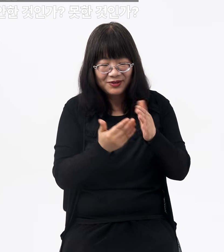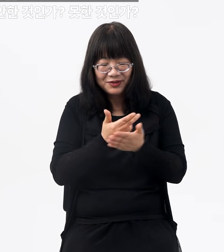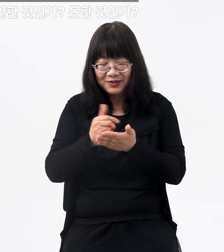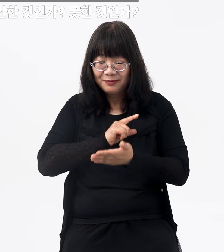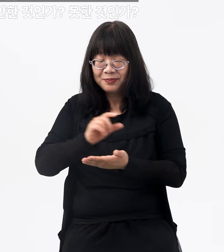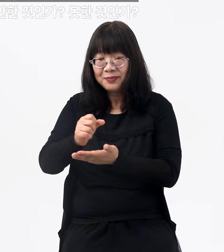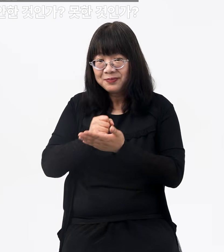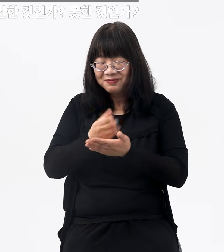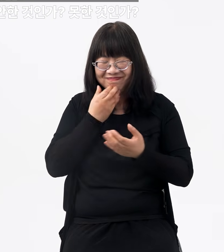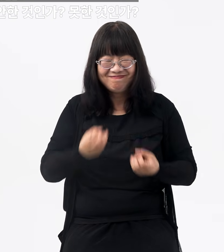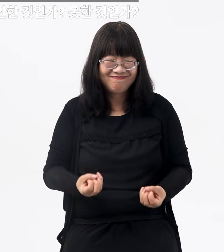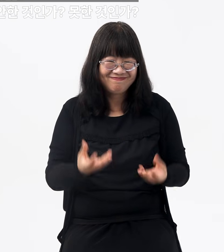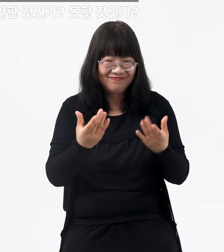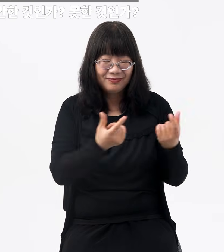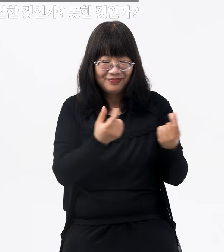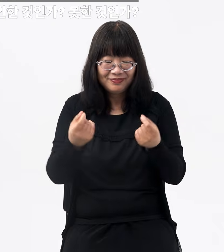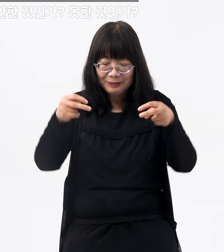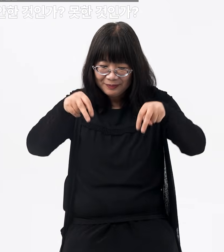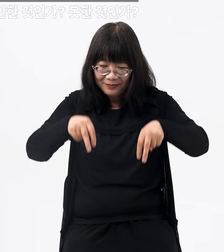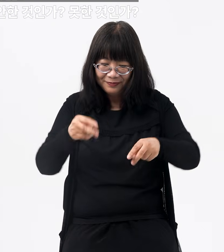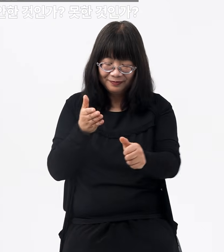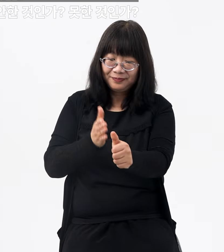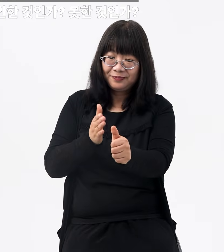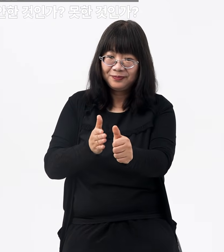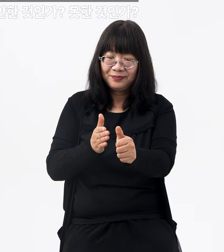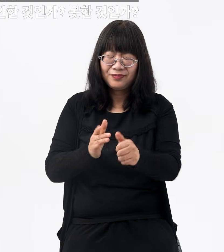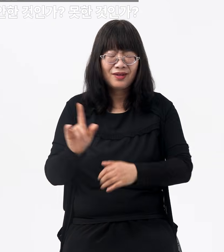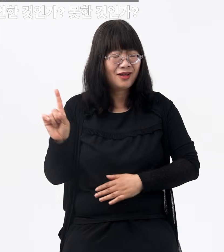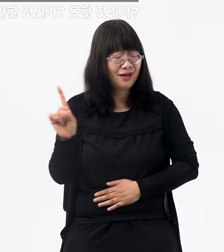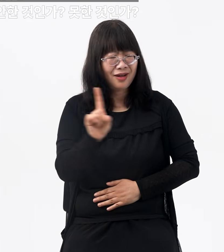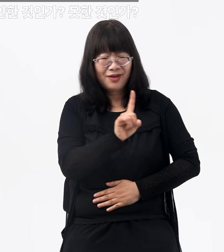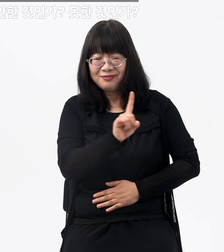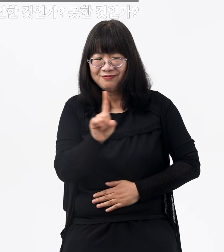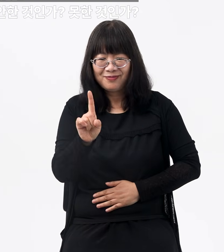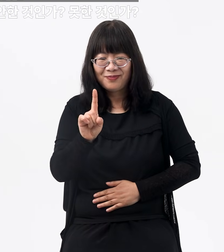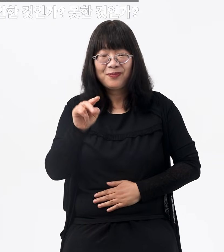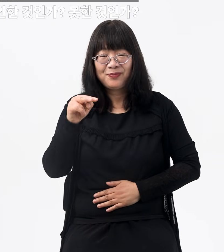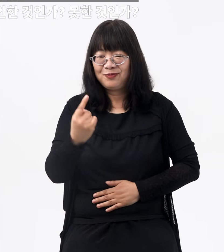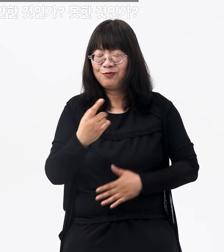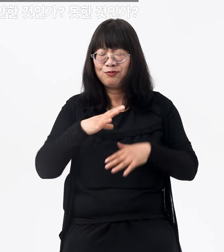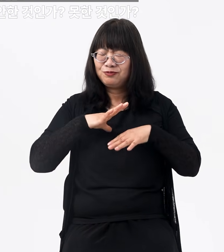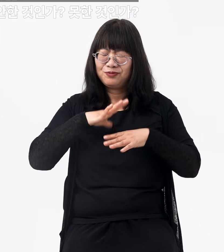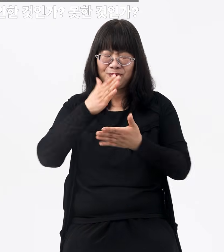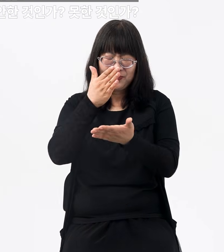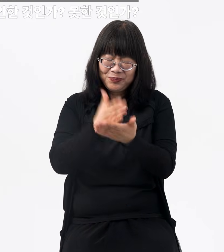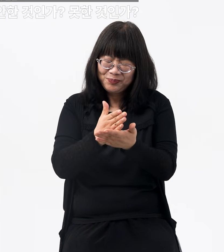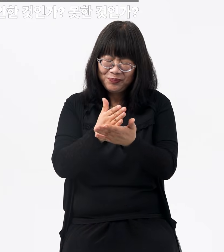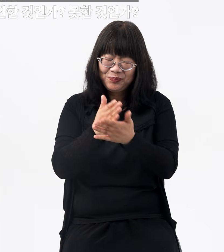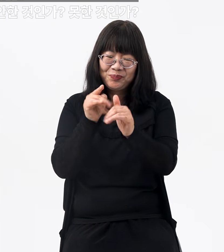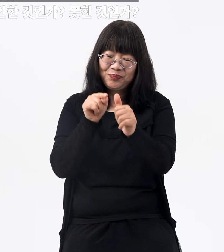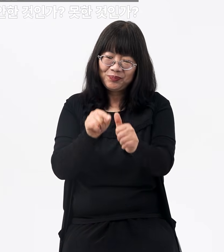축복합니다. 다 일어나십시다. 아무것도 두려워 말라.